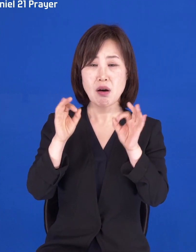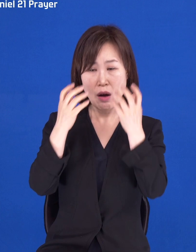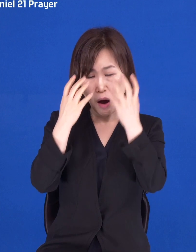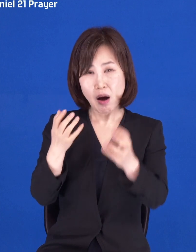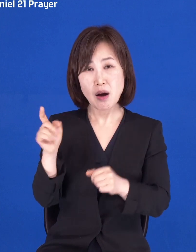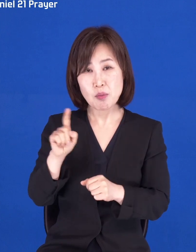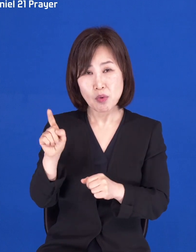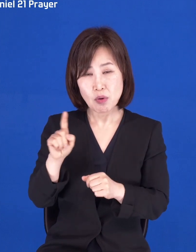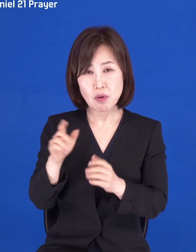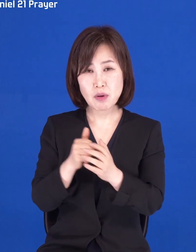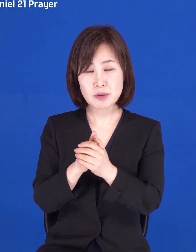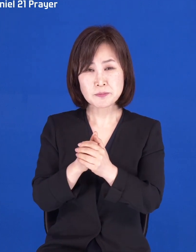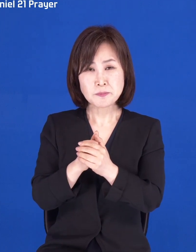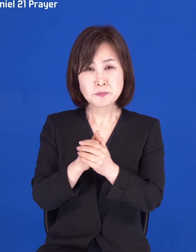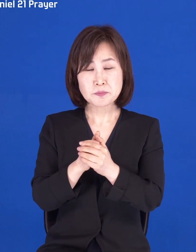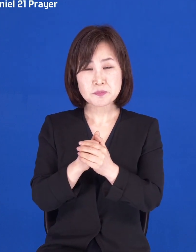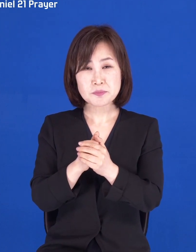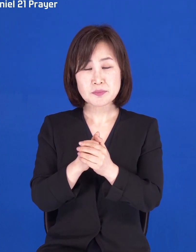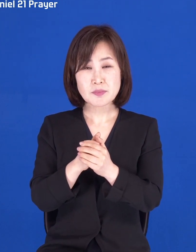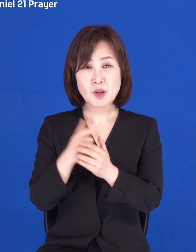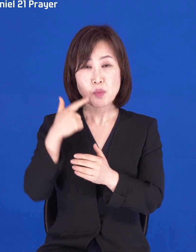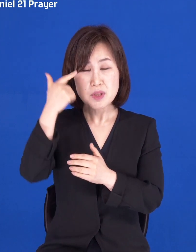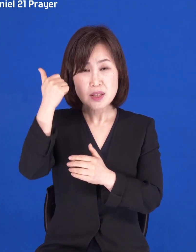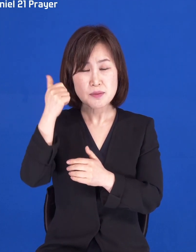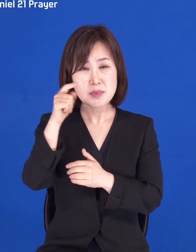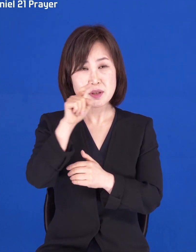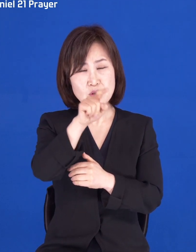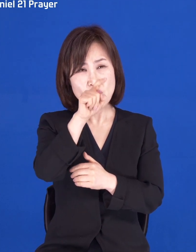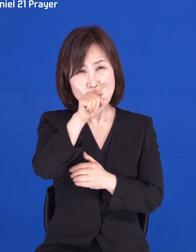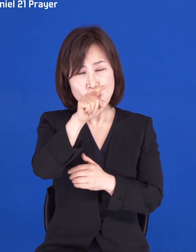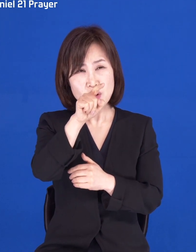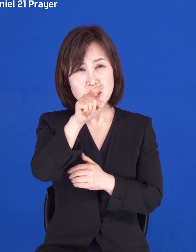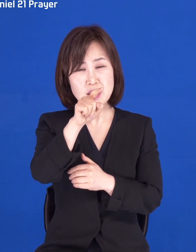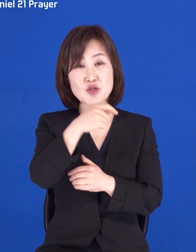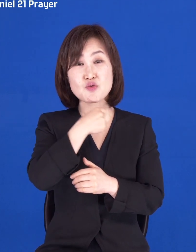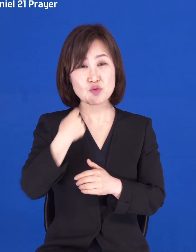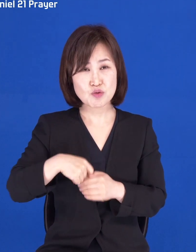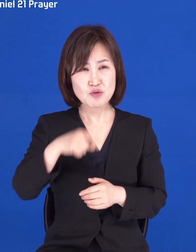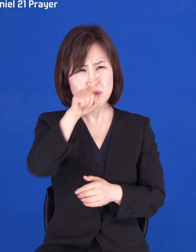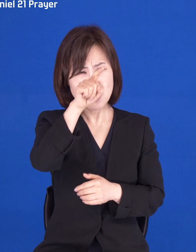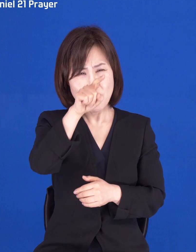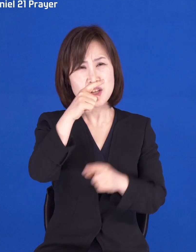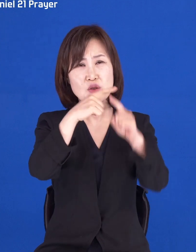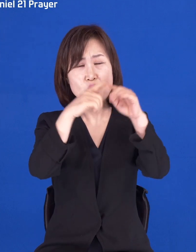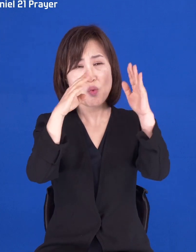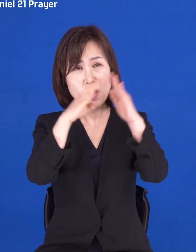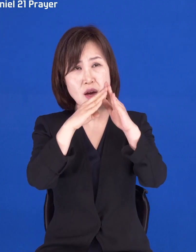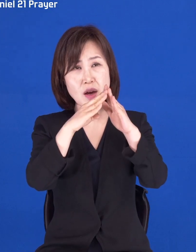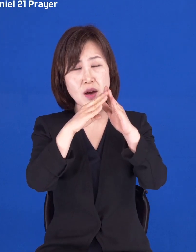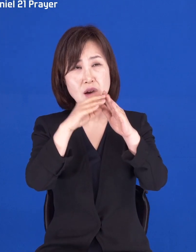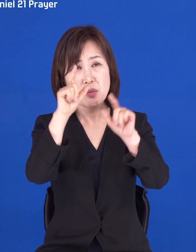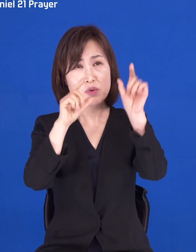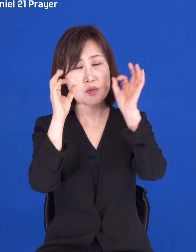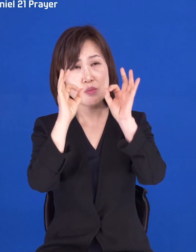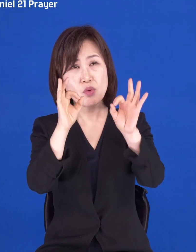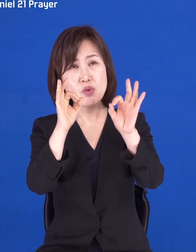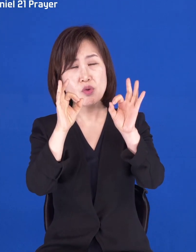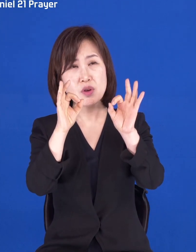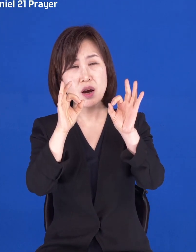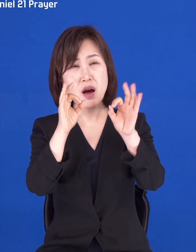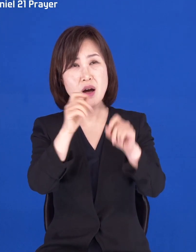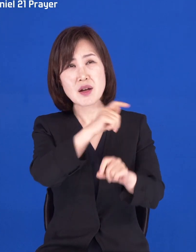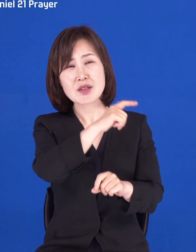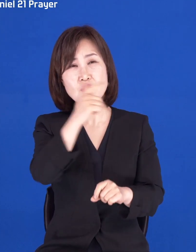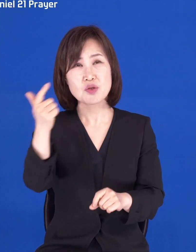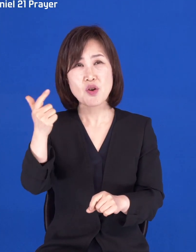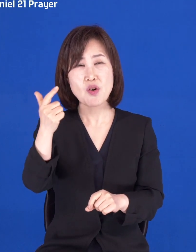가시다가 목사님이 손으로 공중을 가리키시는 거예요. 저기가 우리 교회라고. 그래서 왔는데 저녁에 십자가의